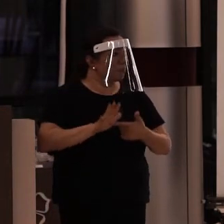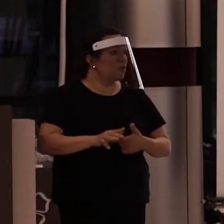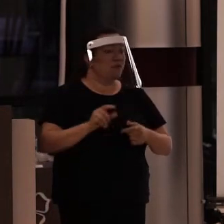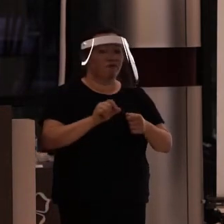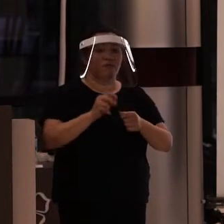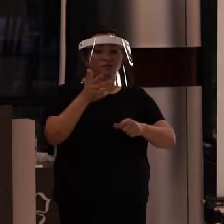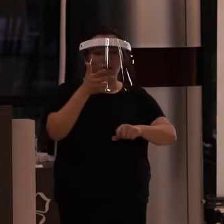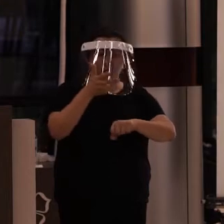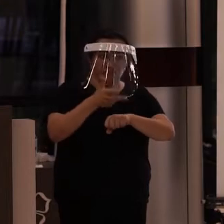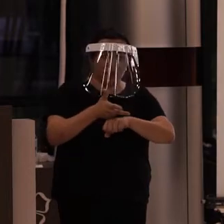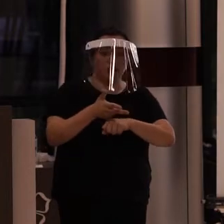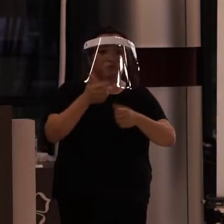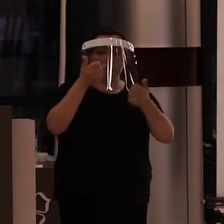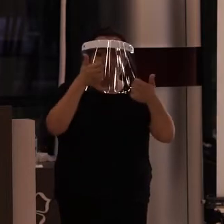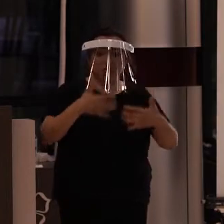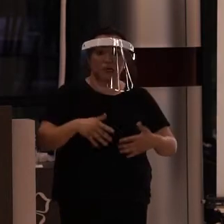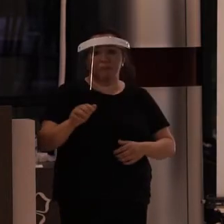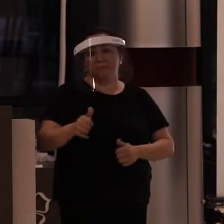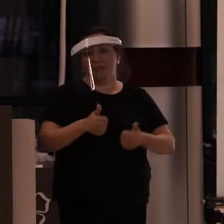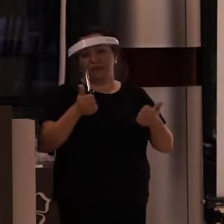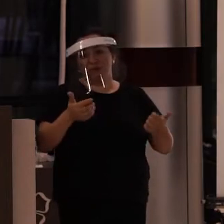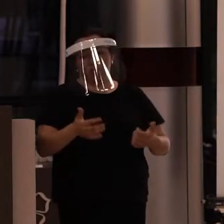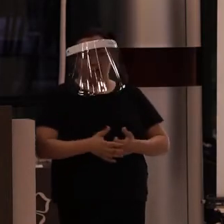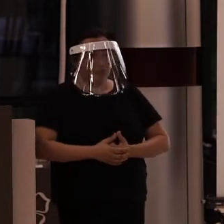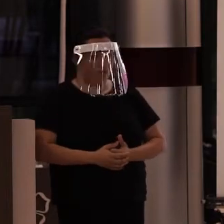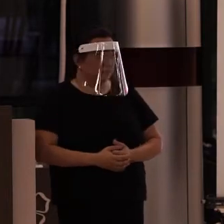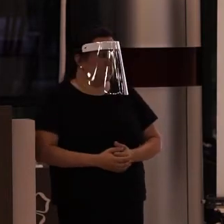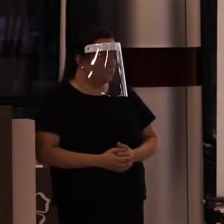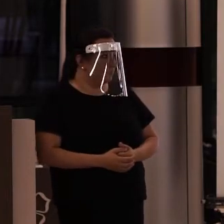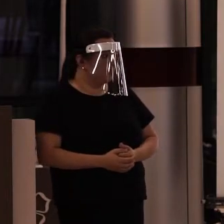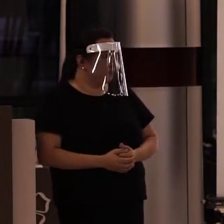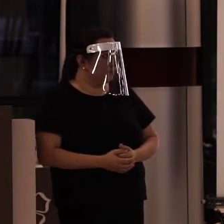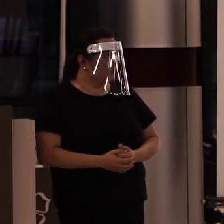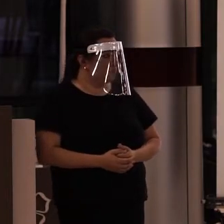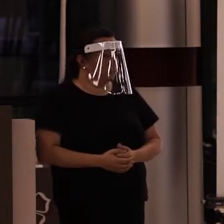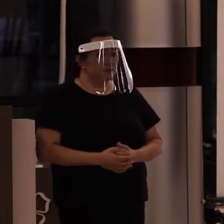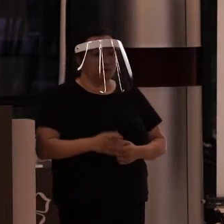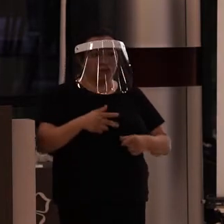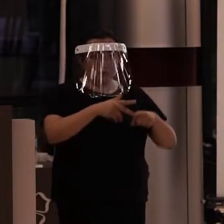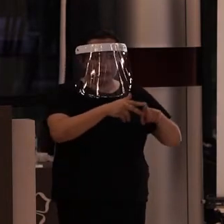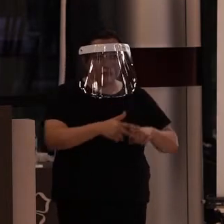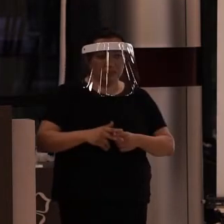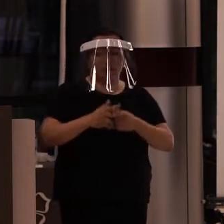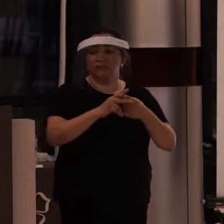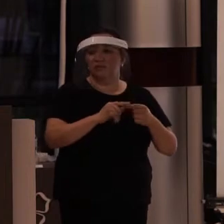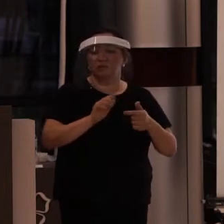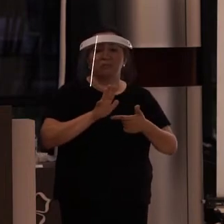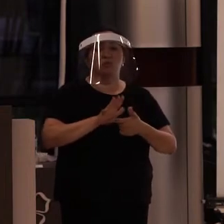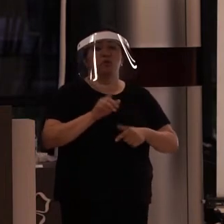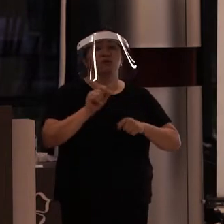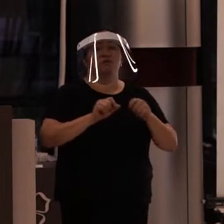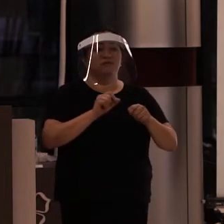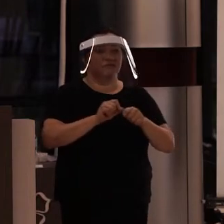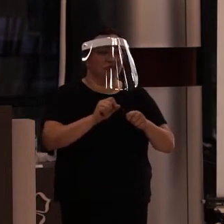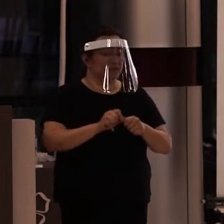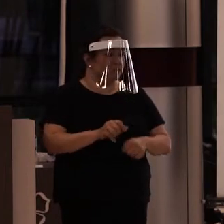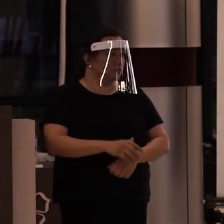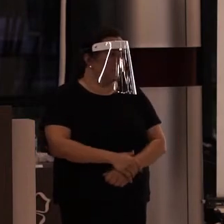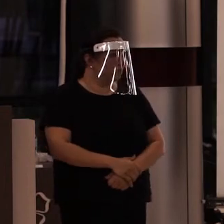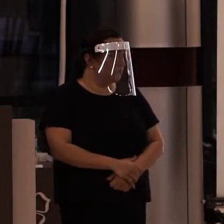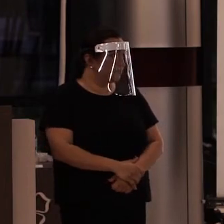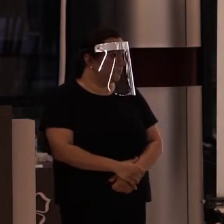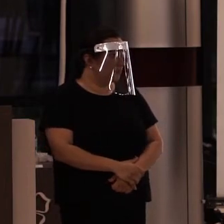vídeo, né? Ainda mais quando tiver vários equipamentos, você mostra para ele o que está acontecendo, né?